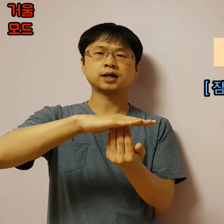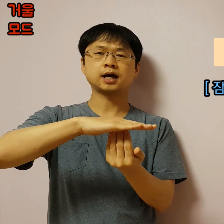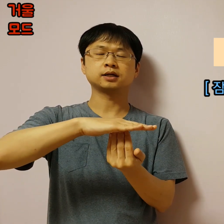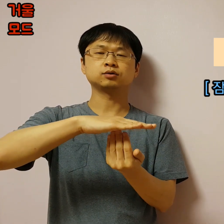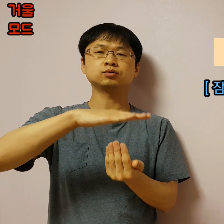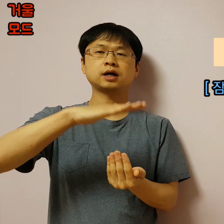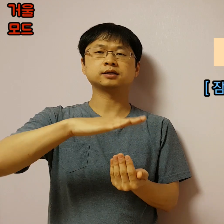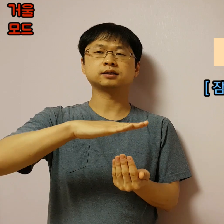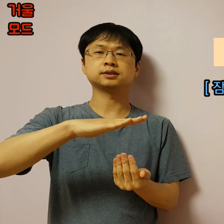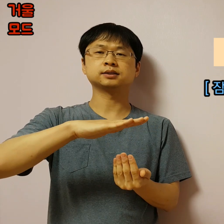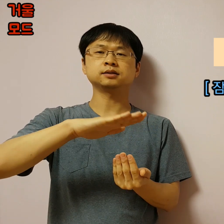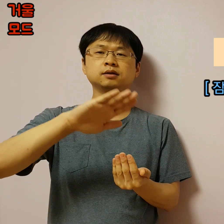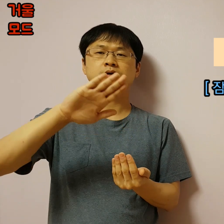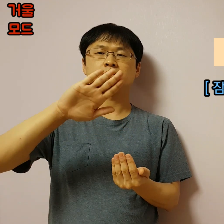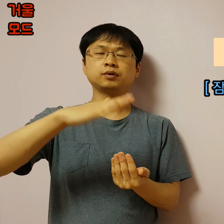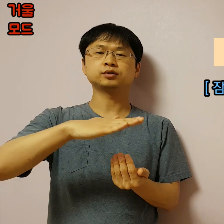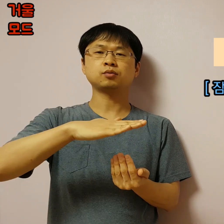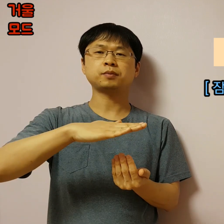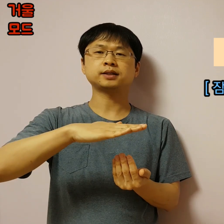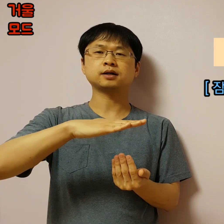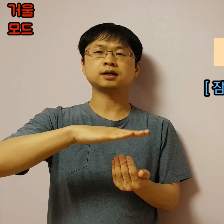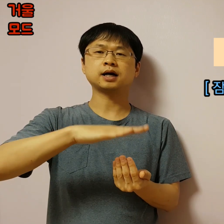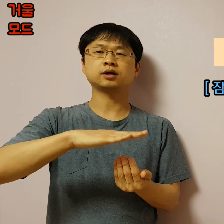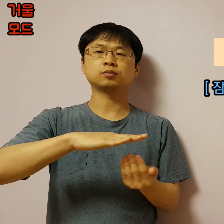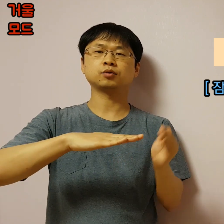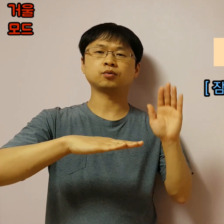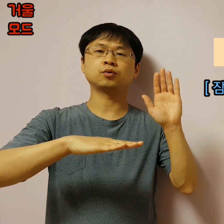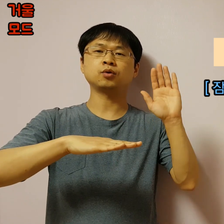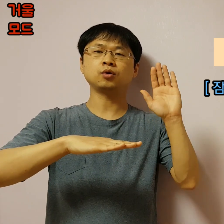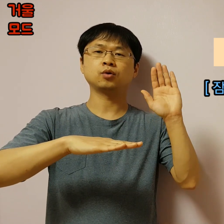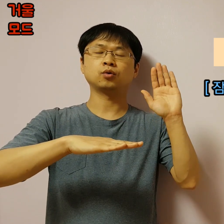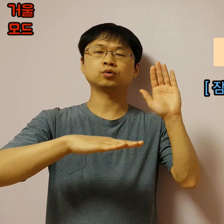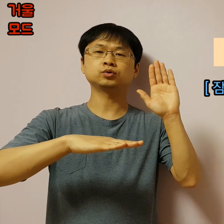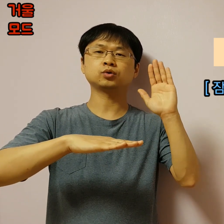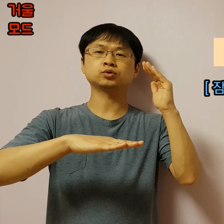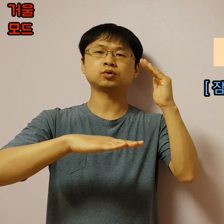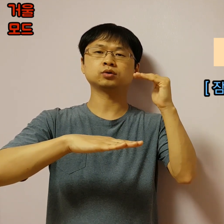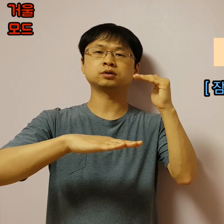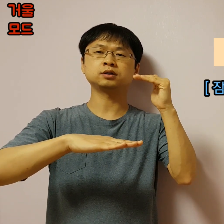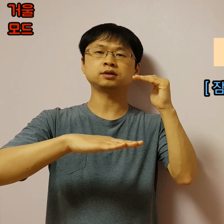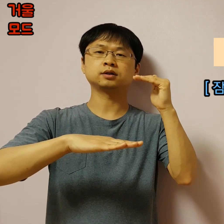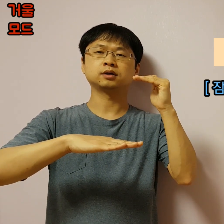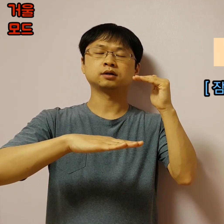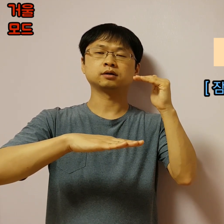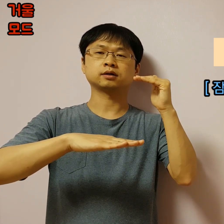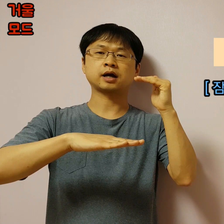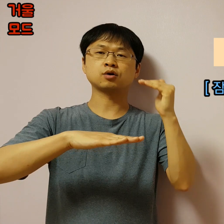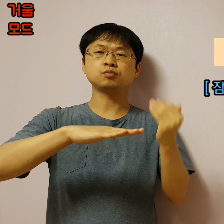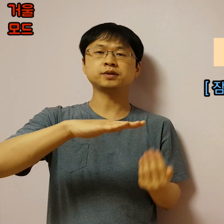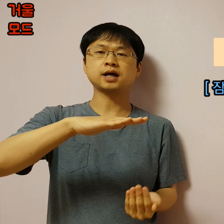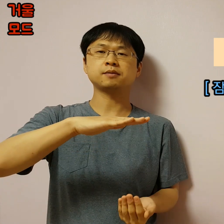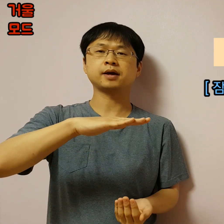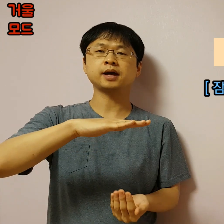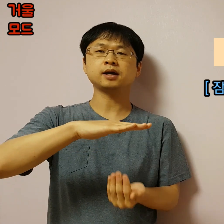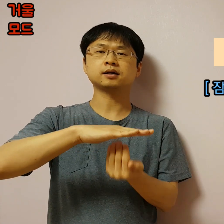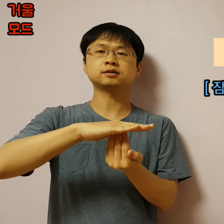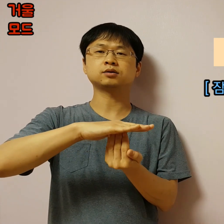이룬다. 이루다는 것은 왼손바닥을 아래로 보고 오른손 손을 약간 굽힌 다음에 끝으로